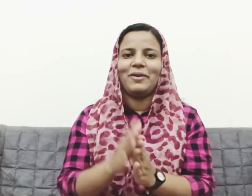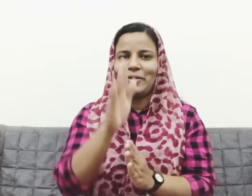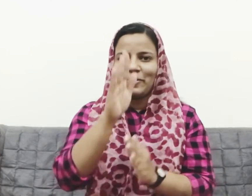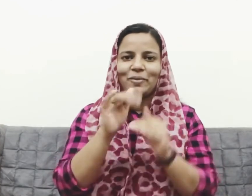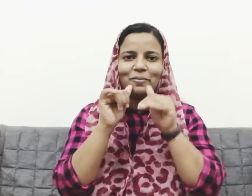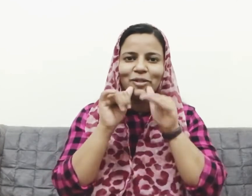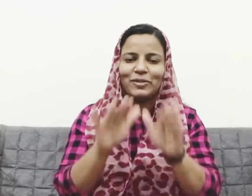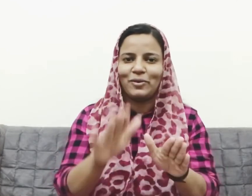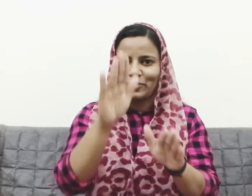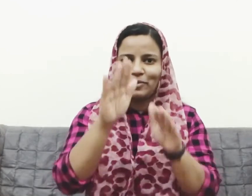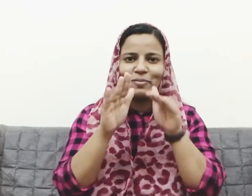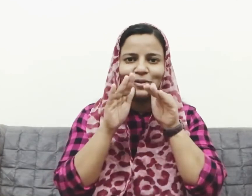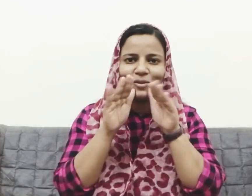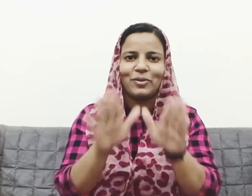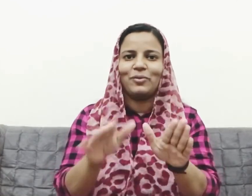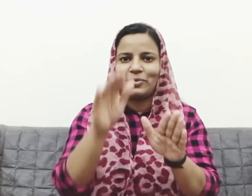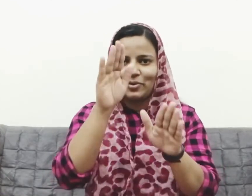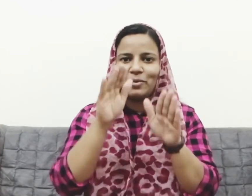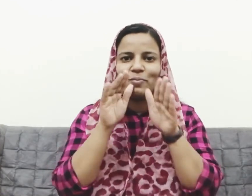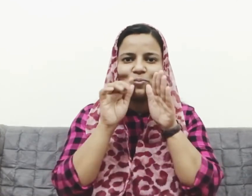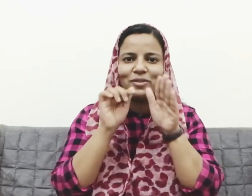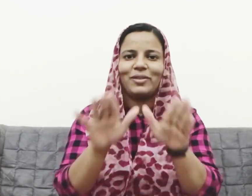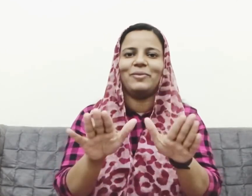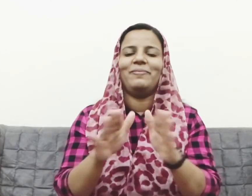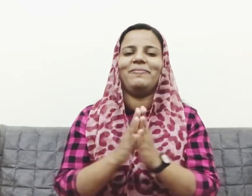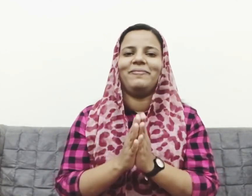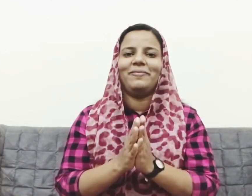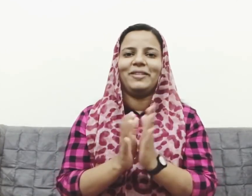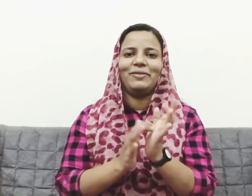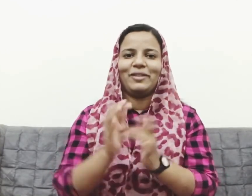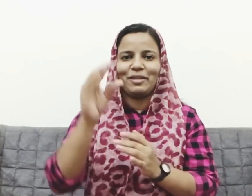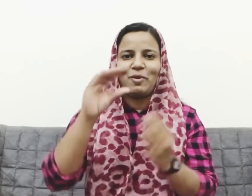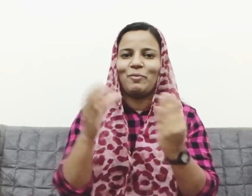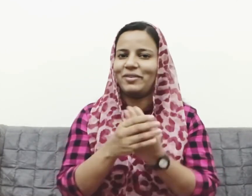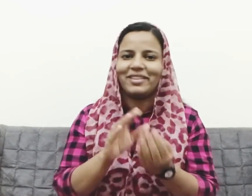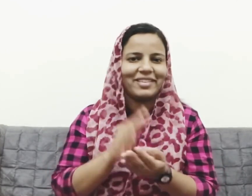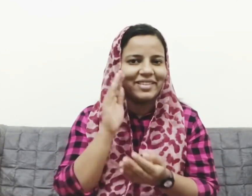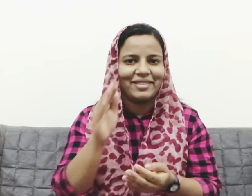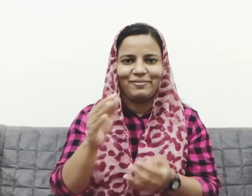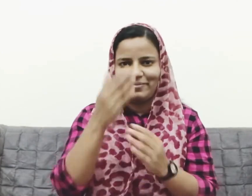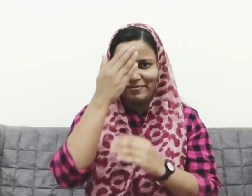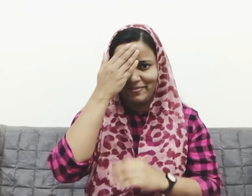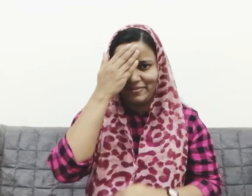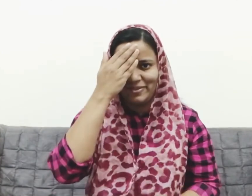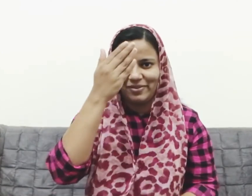വി ആർ പെർമനൻ്റ്ലി ബ്ലസ്ഡ്. ഗോഡ് ബ്ലസ് യു. കർത്താവിൻ്റെ കൃപ കൂടെ ഇരിക്കട്ടെ കേട്ടോ. സ്തോത്രം.